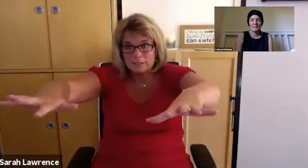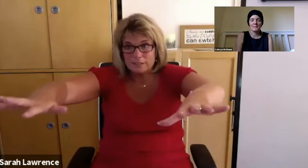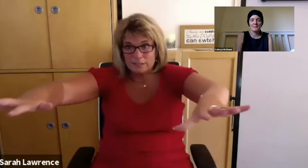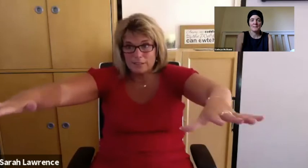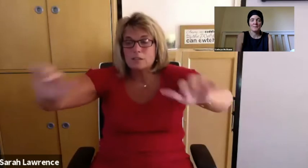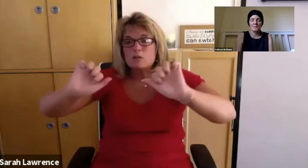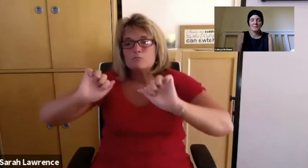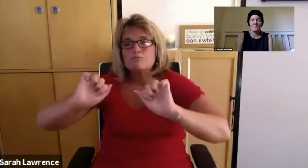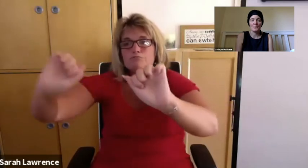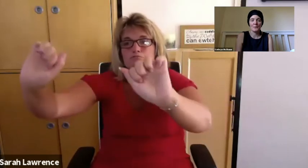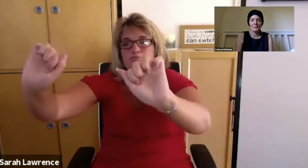dyma'r môr.